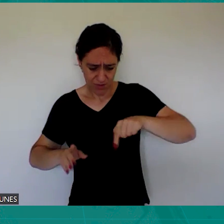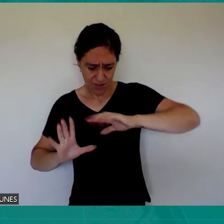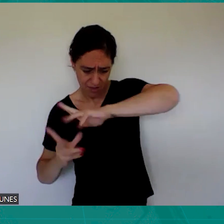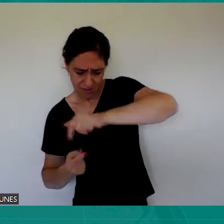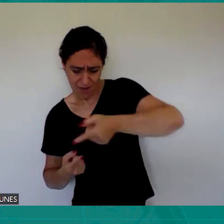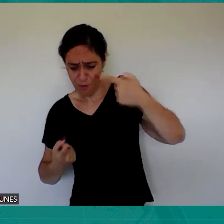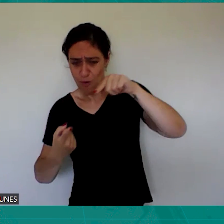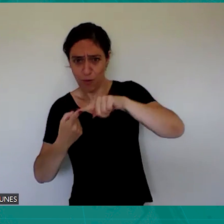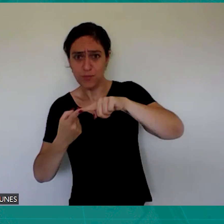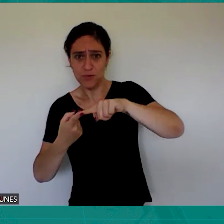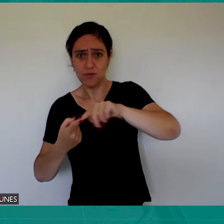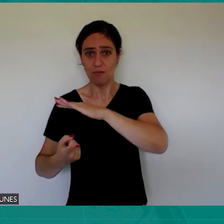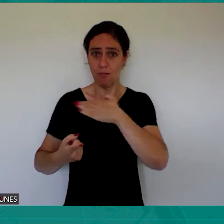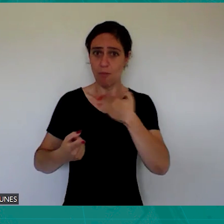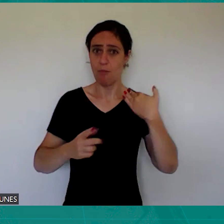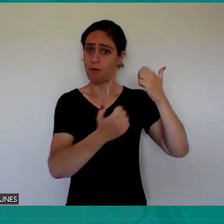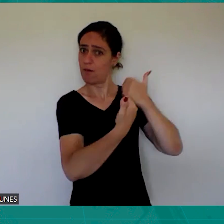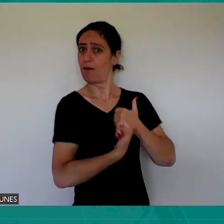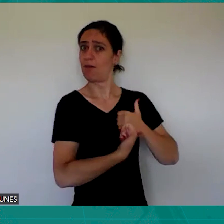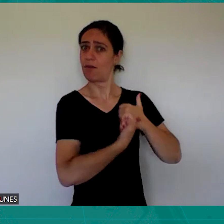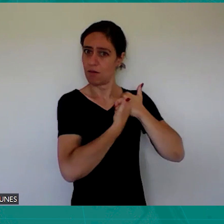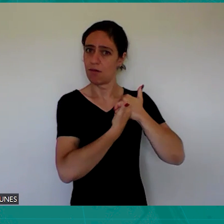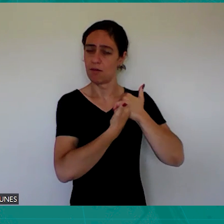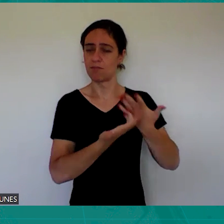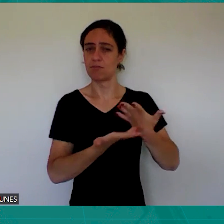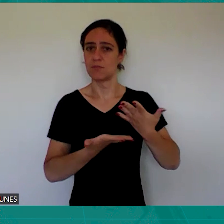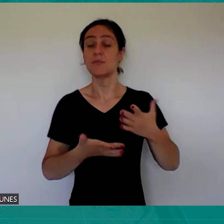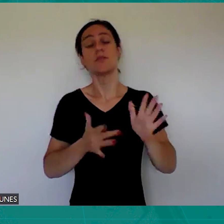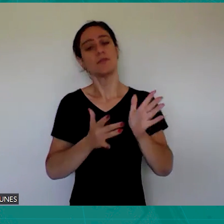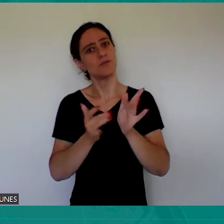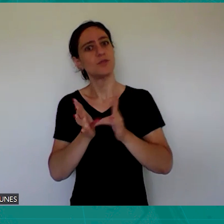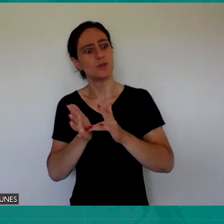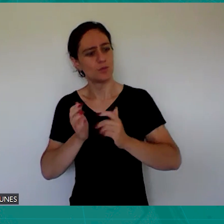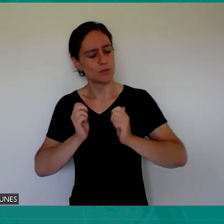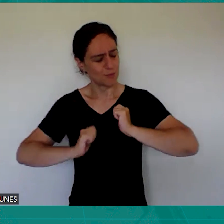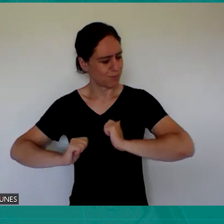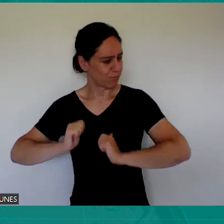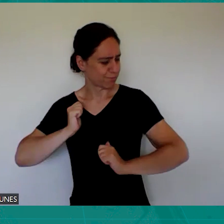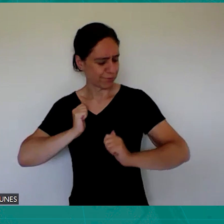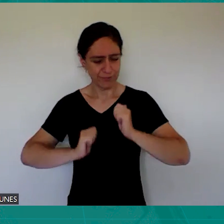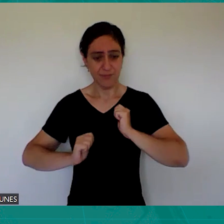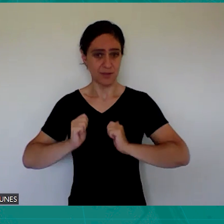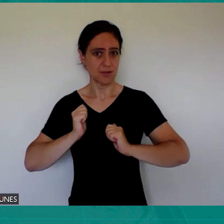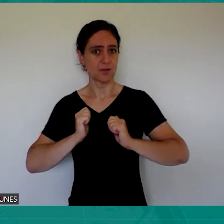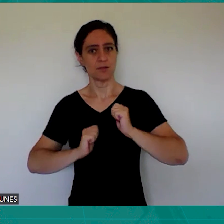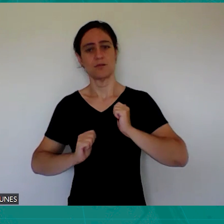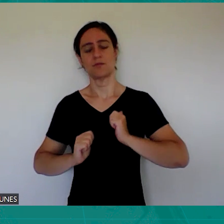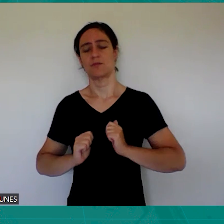Irmãos, Jesus estava angustiado. Ele iria passar por muitos